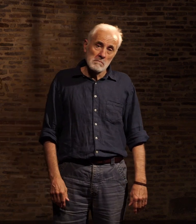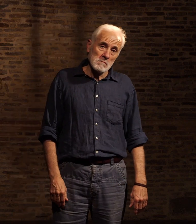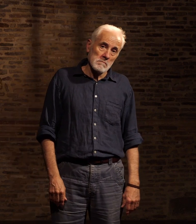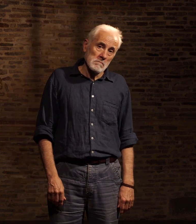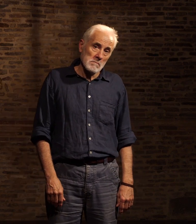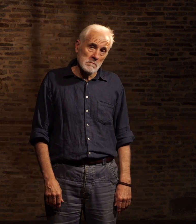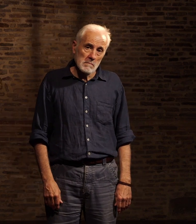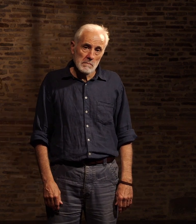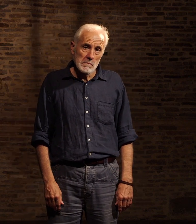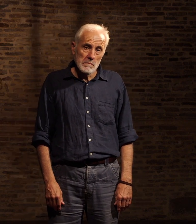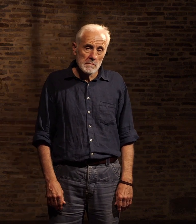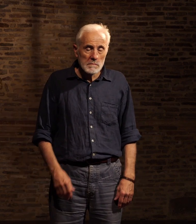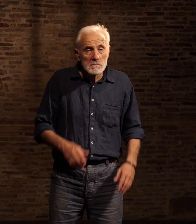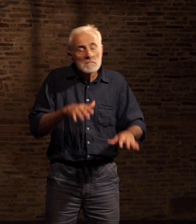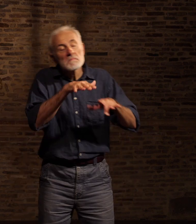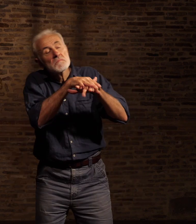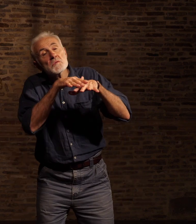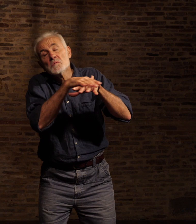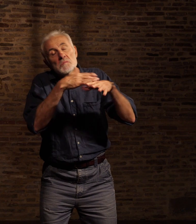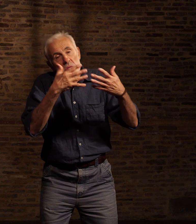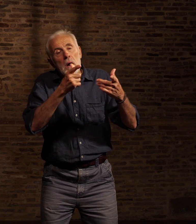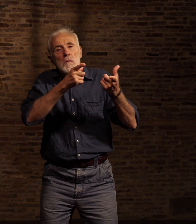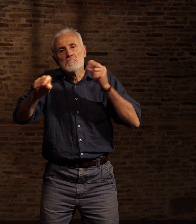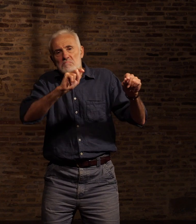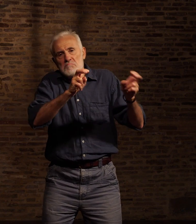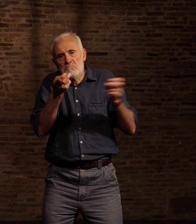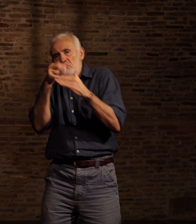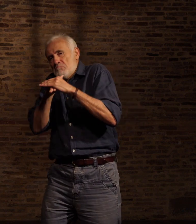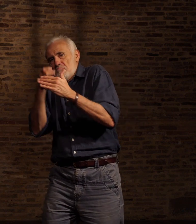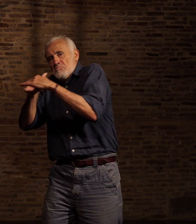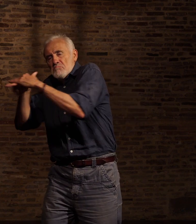ensuite chacun et rentrer dans ce 100 lits